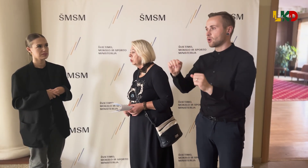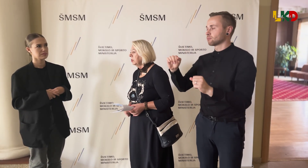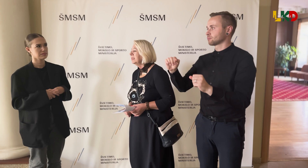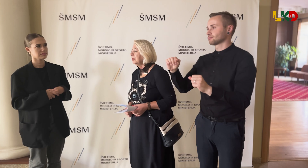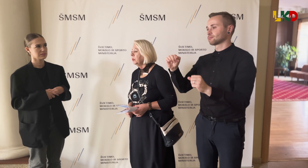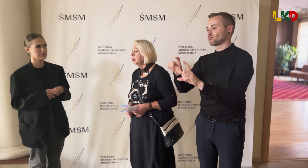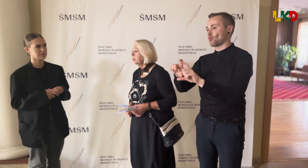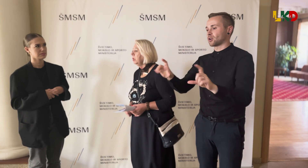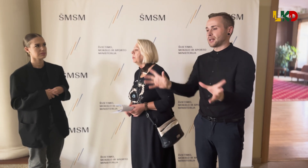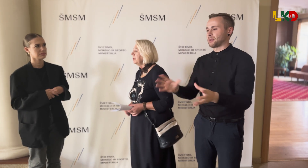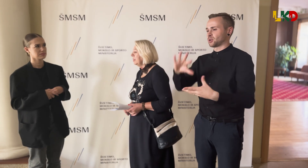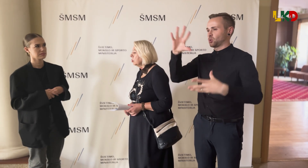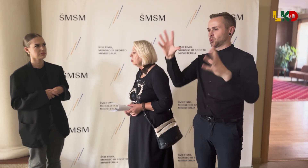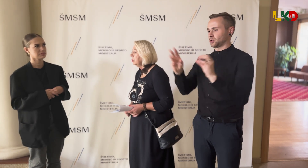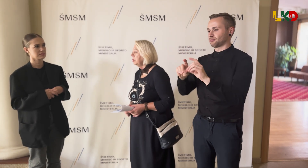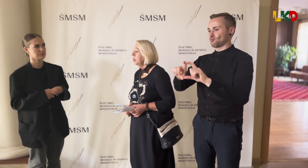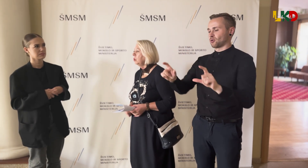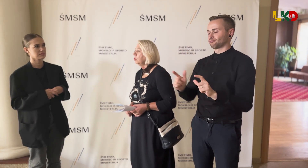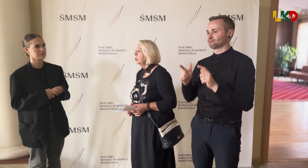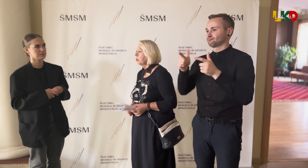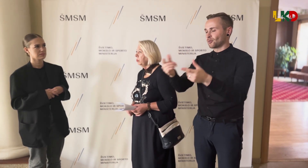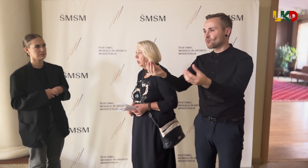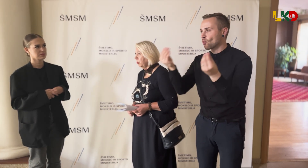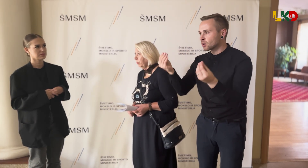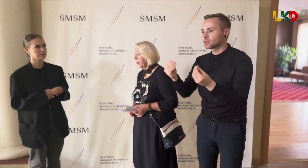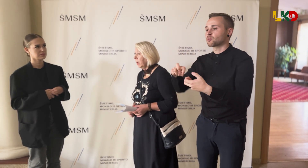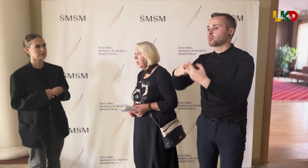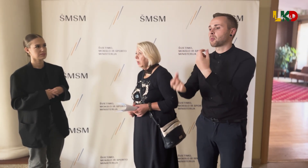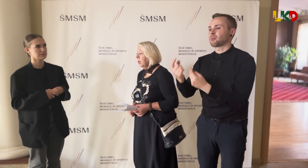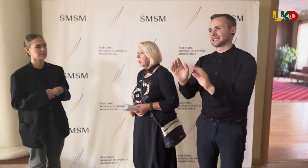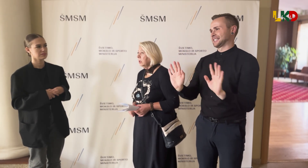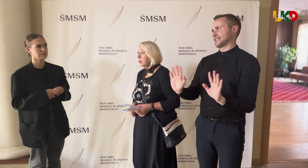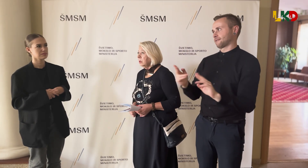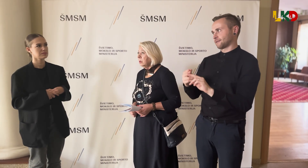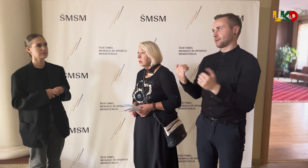ugdymo mokyklas, kad nepatirtų didelių problemų.